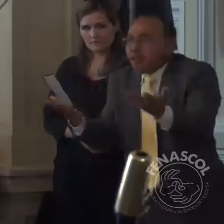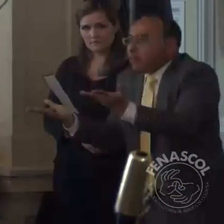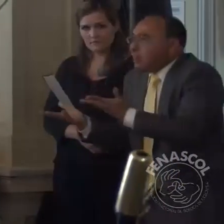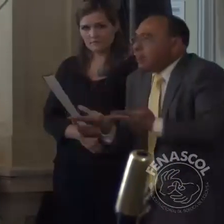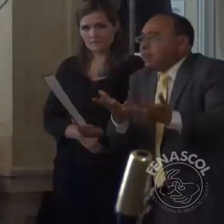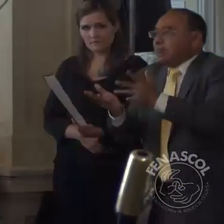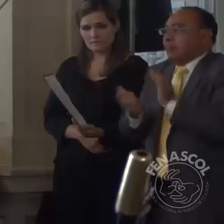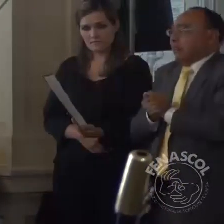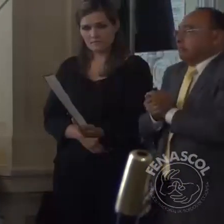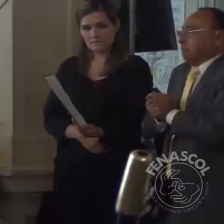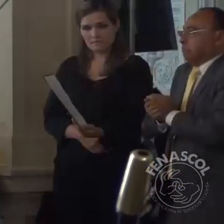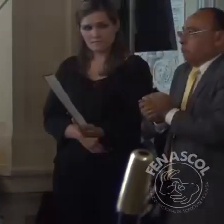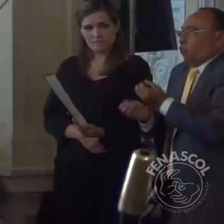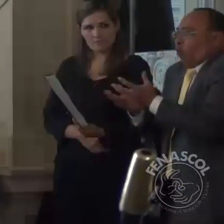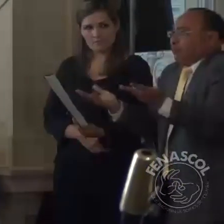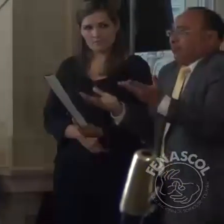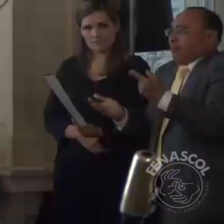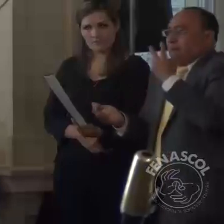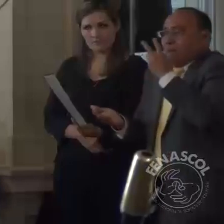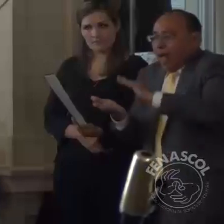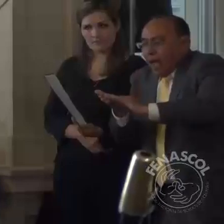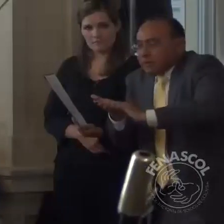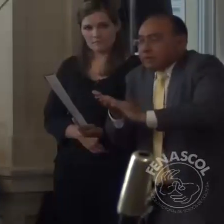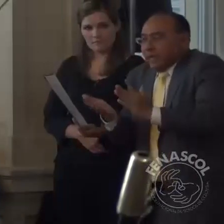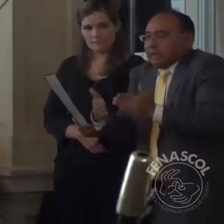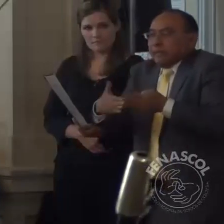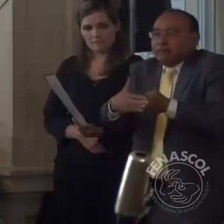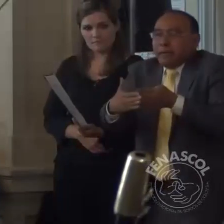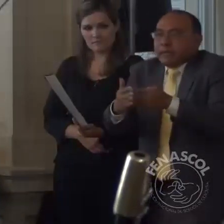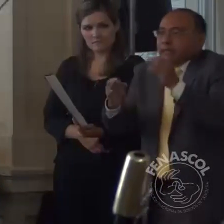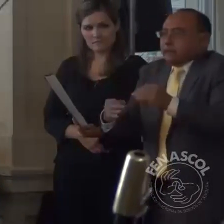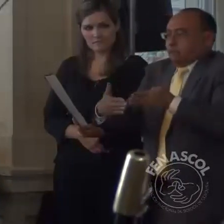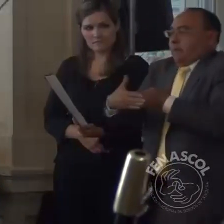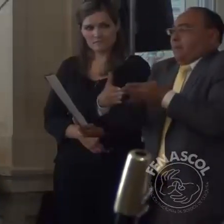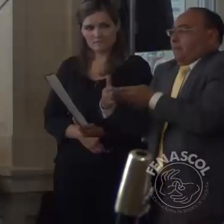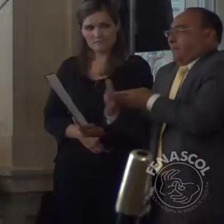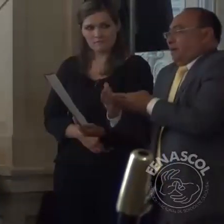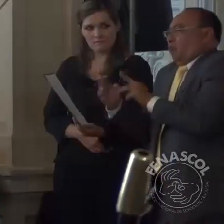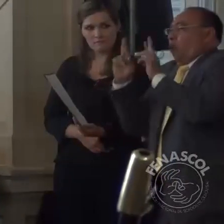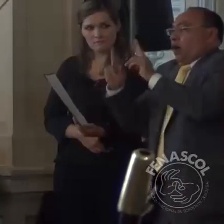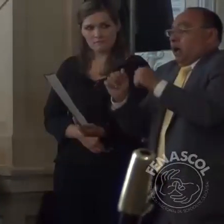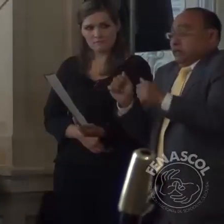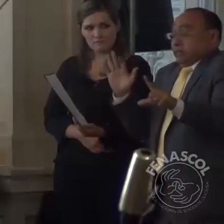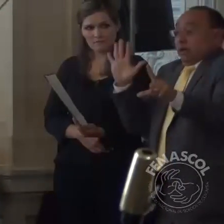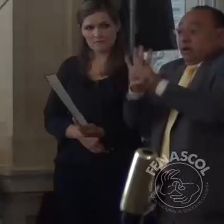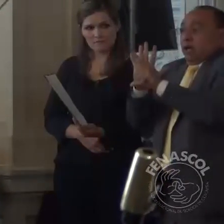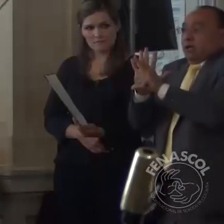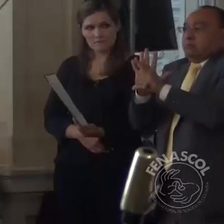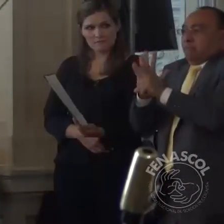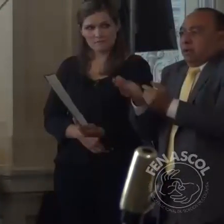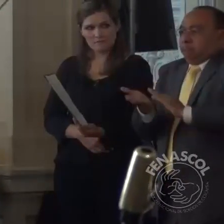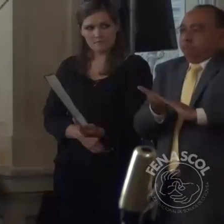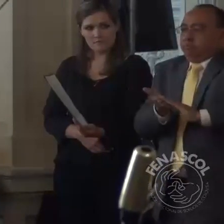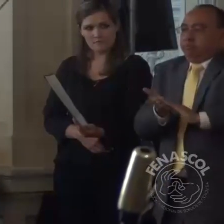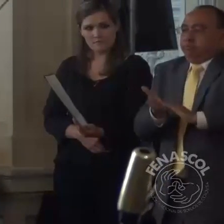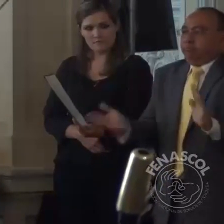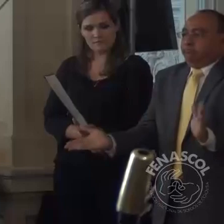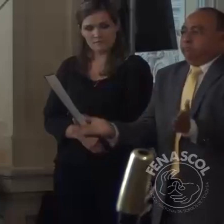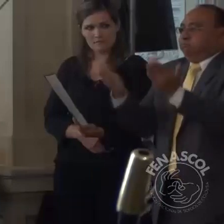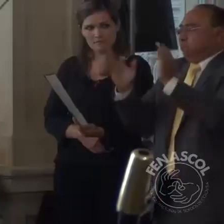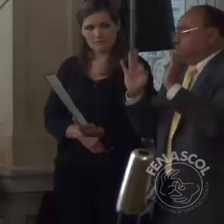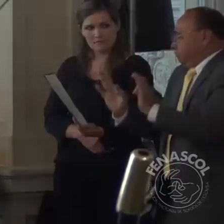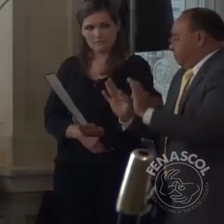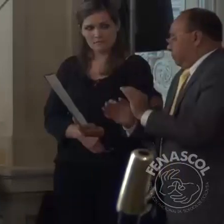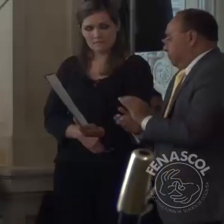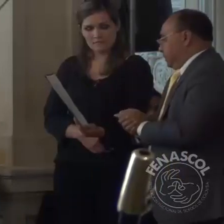los edificios, las personas sordas tenemos dificultades para acceder a la información a través del servicio de interpretación.